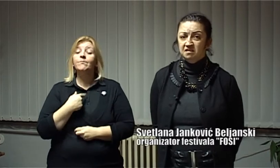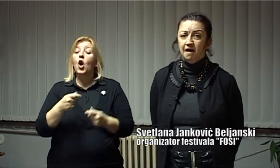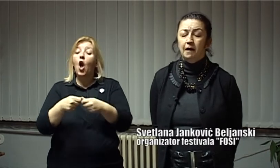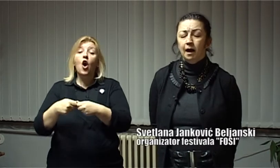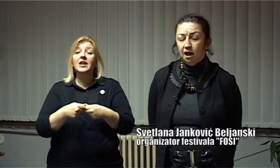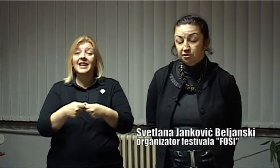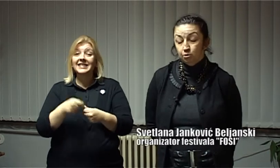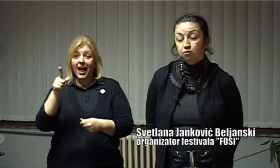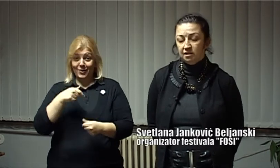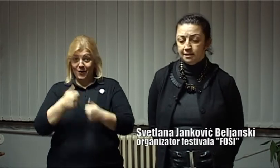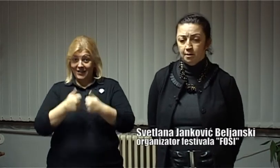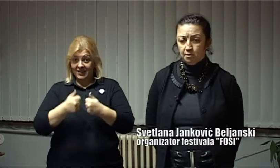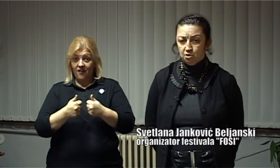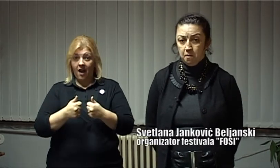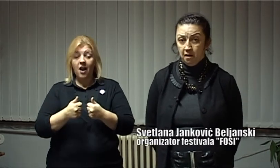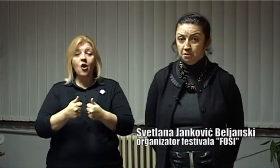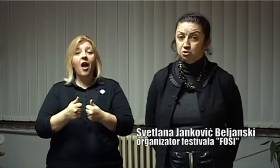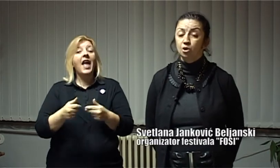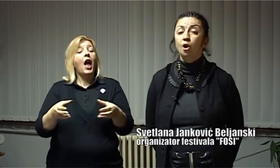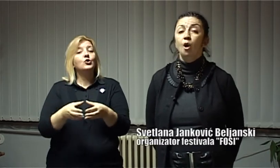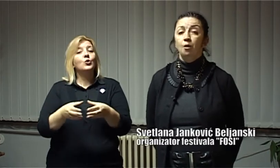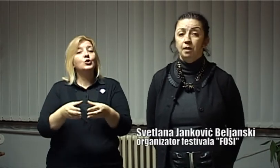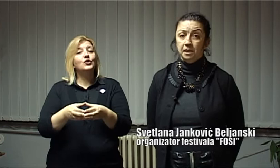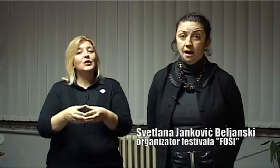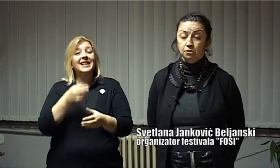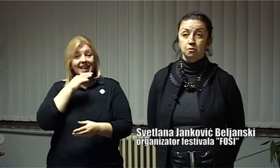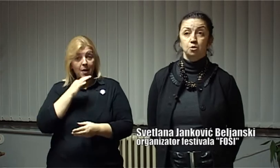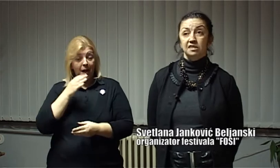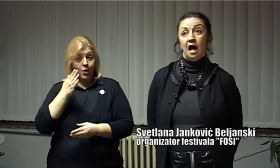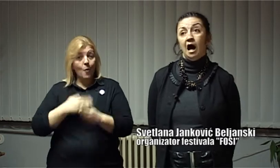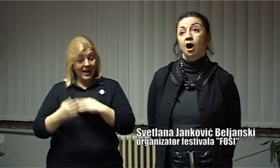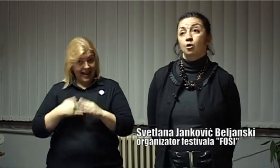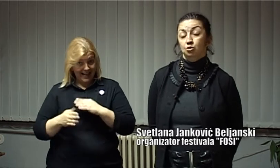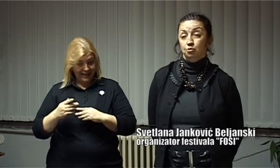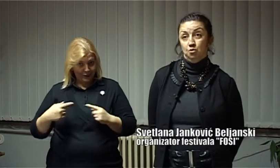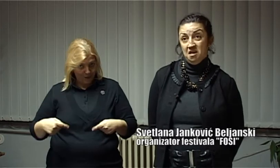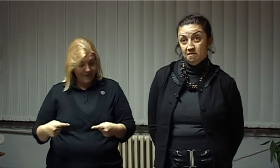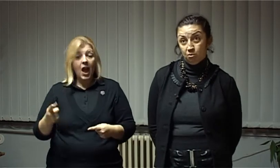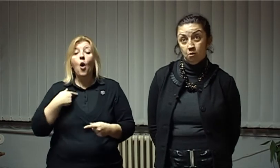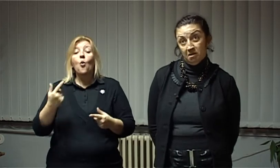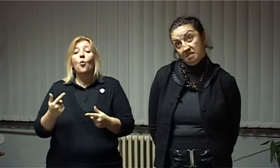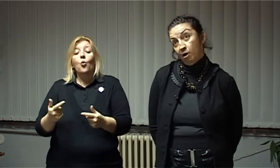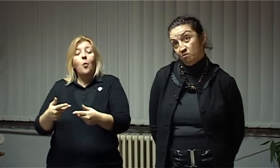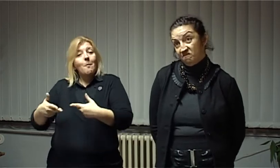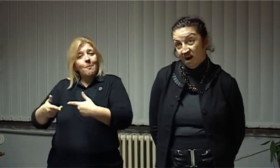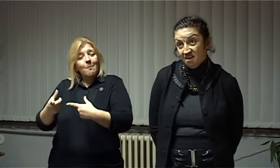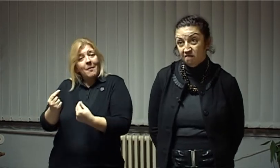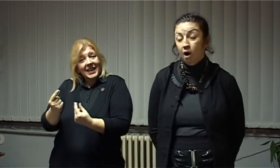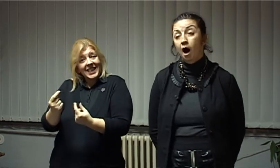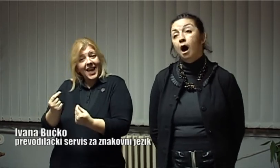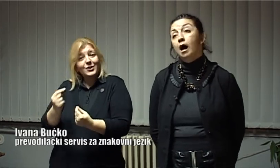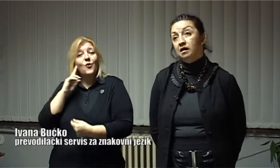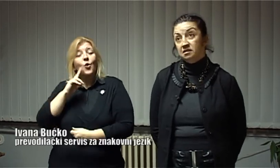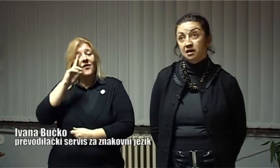Organizator festivala je Društvo za cerebralnu paralizu u partnerstvu sa Udruženjem gluvih i naglih